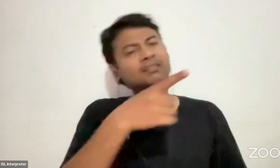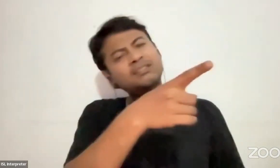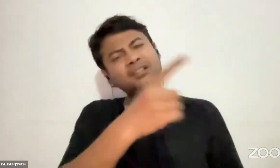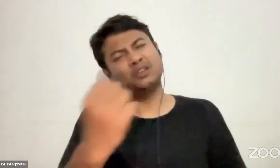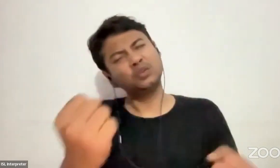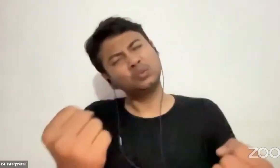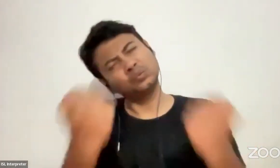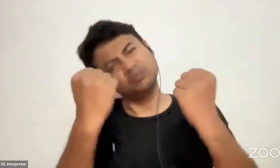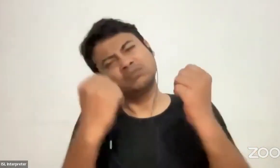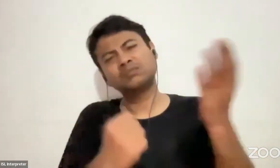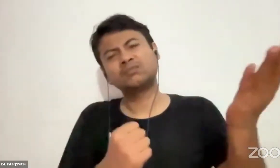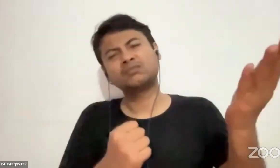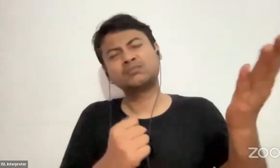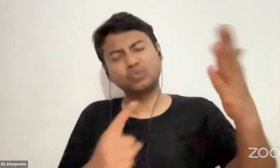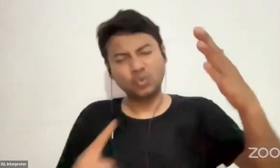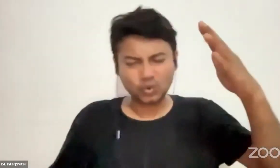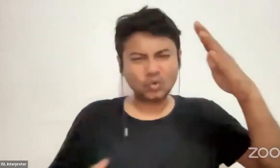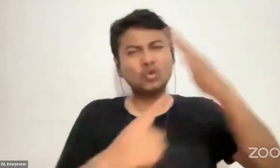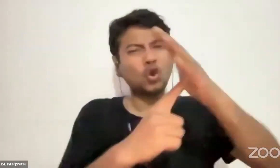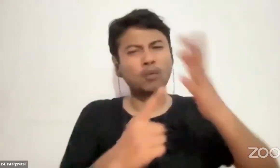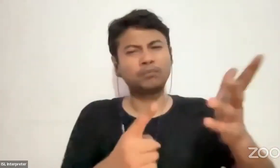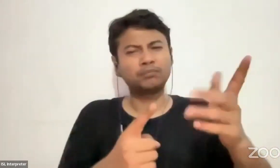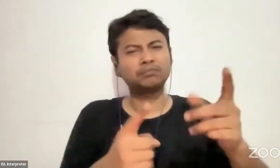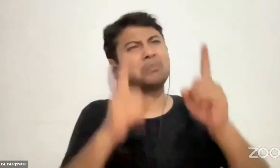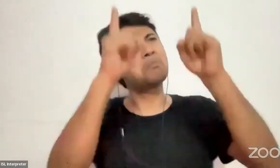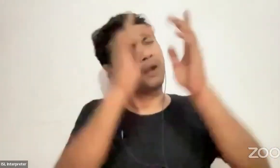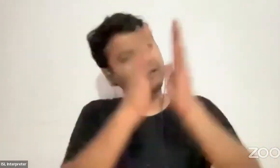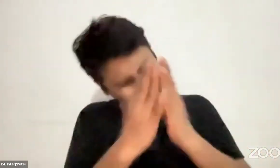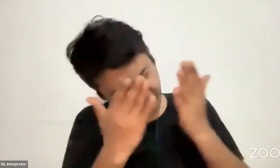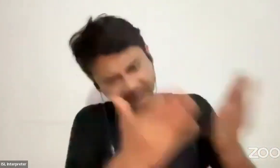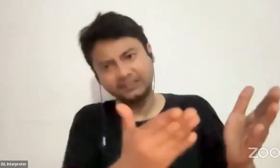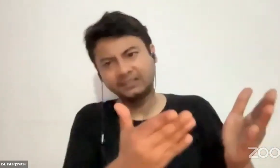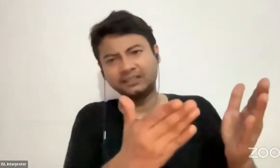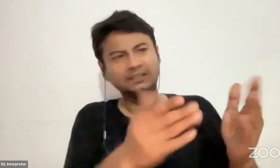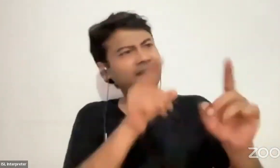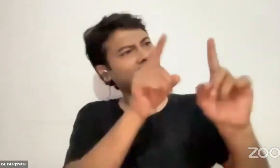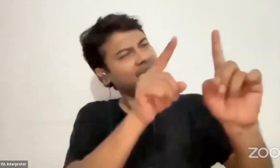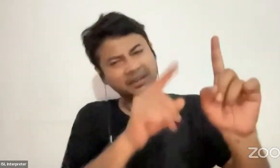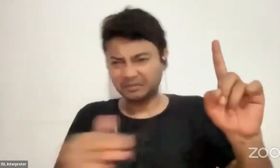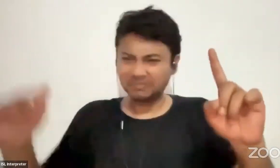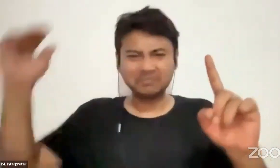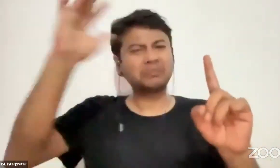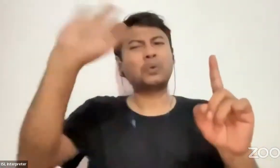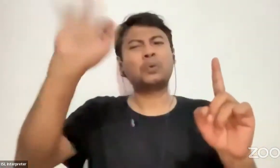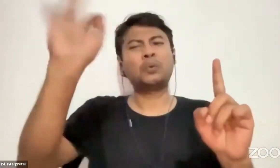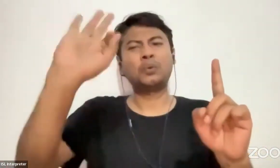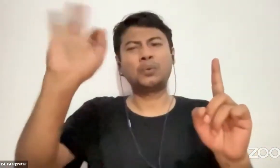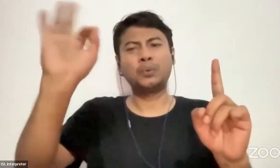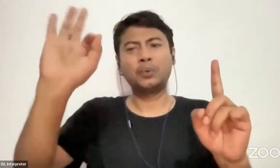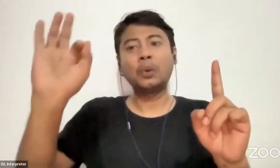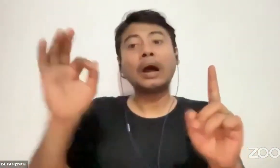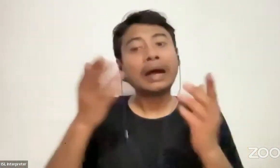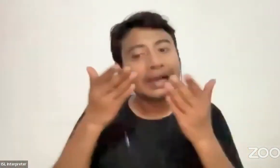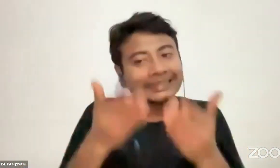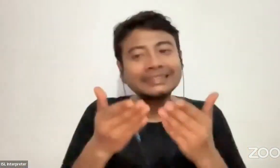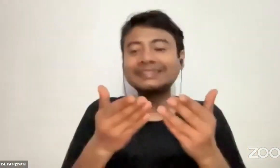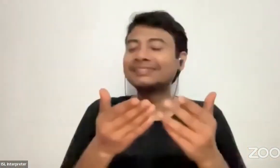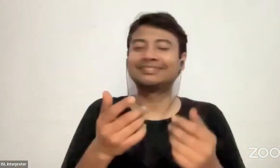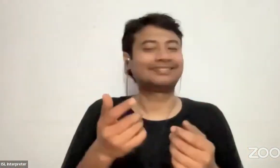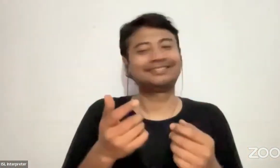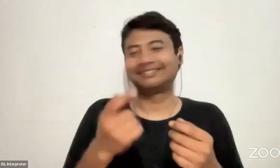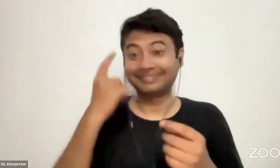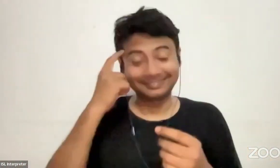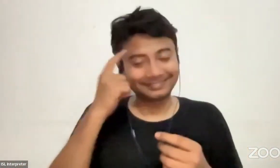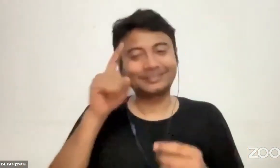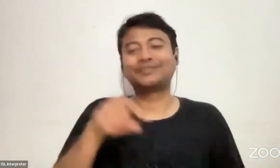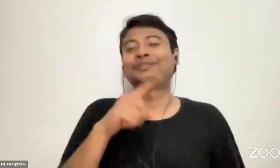ये सुप्रीम हैं, इनसे ऊपर कोई है ही नहीं, तब क्या होगा? तब ये बात गलत हो जाएगी। क्यों? क्योंकि कहीं